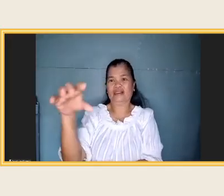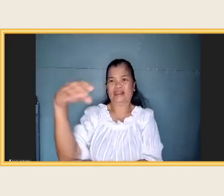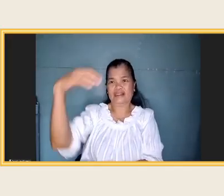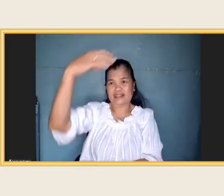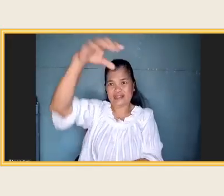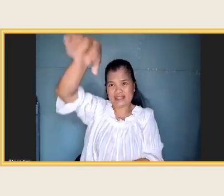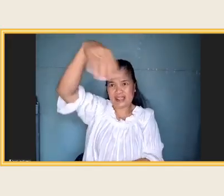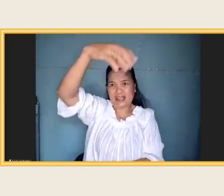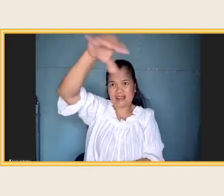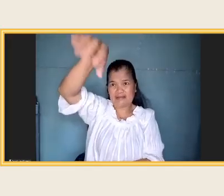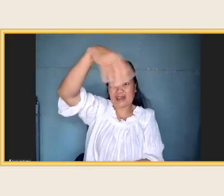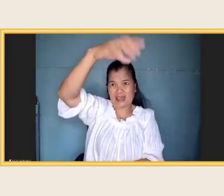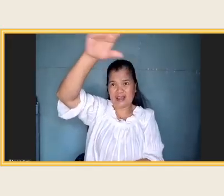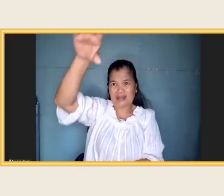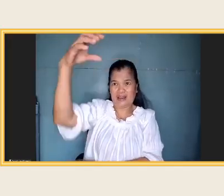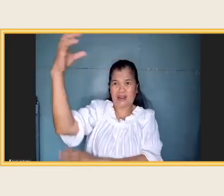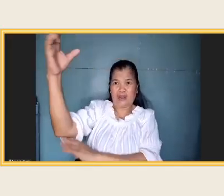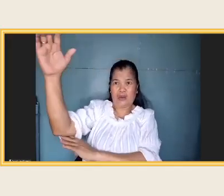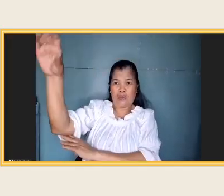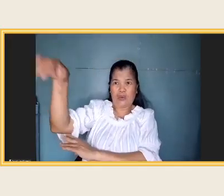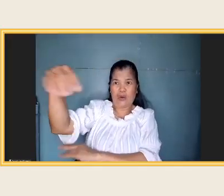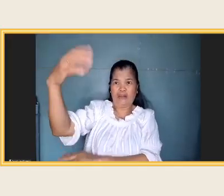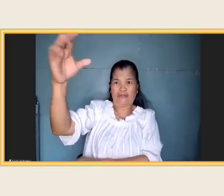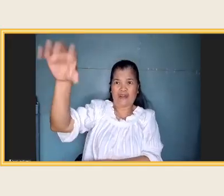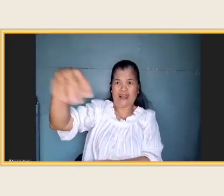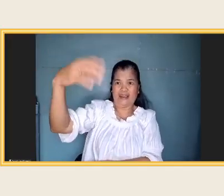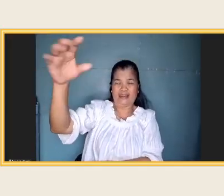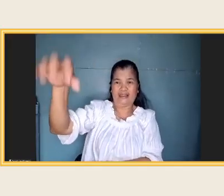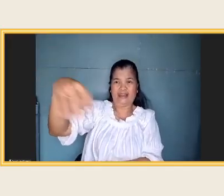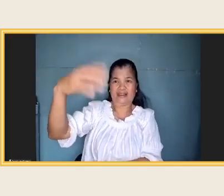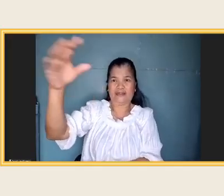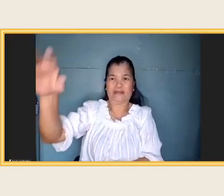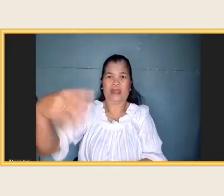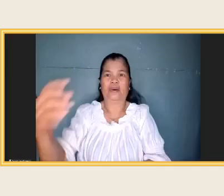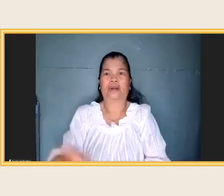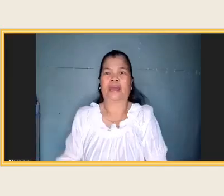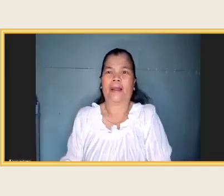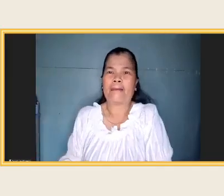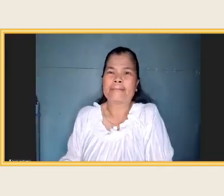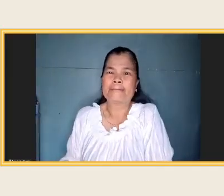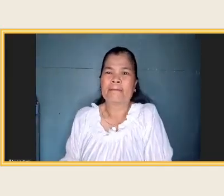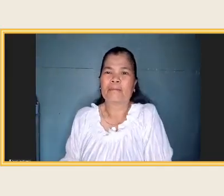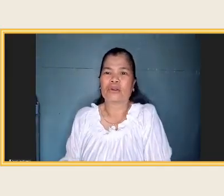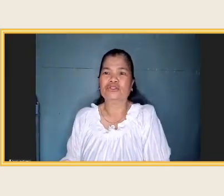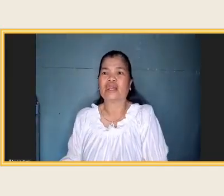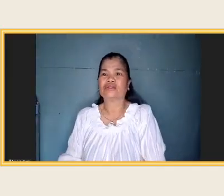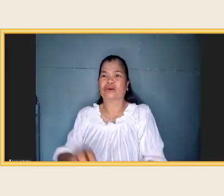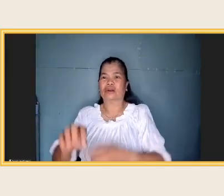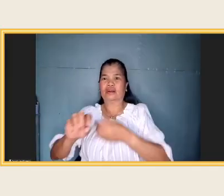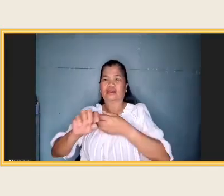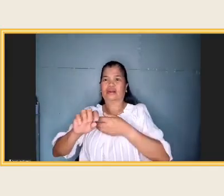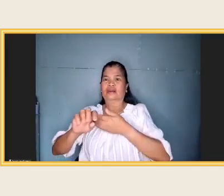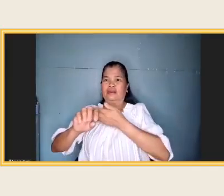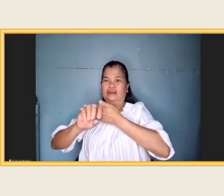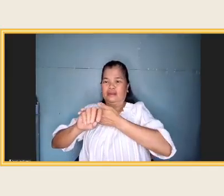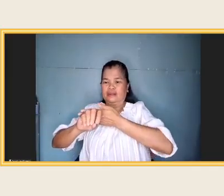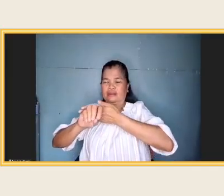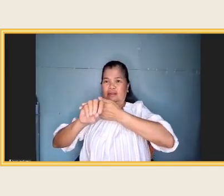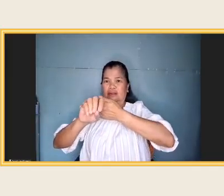fan, ceiling fan, wall fan. Okay. Projector.